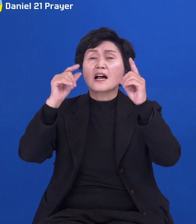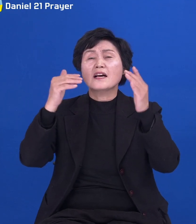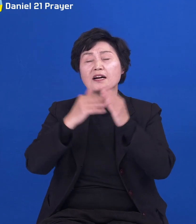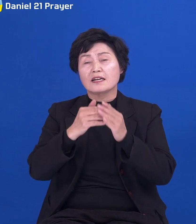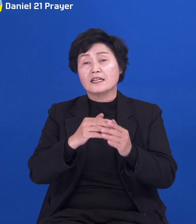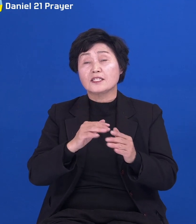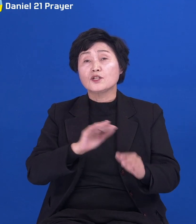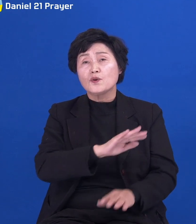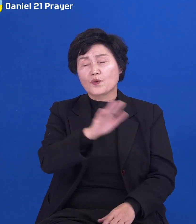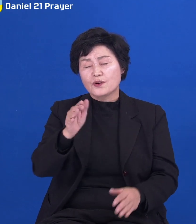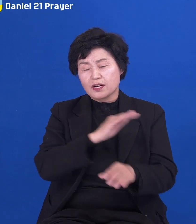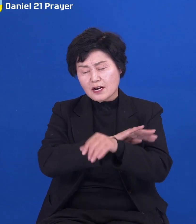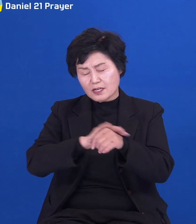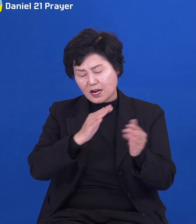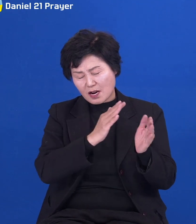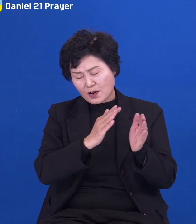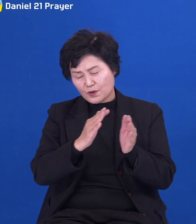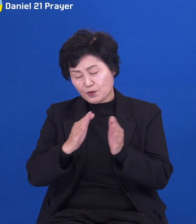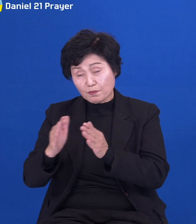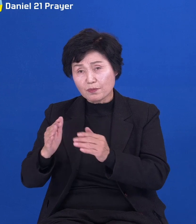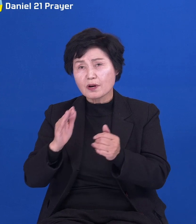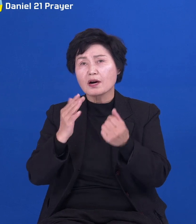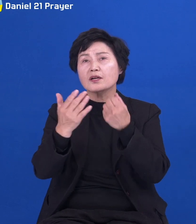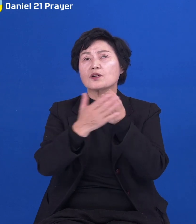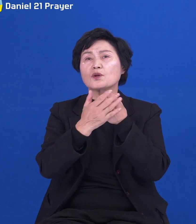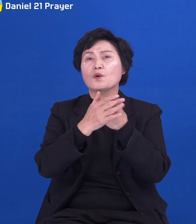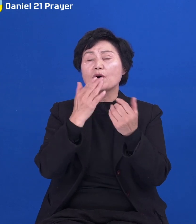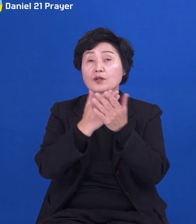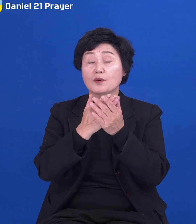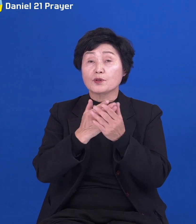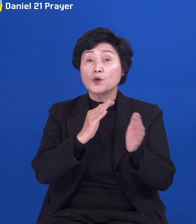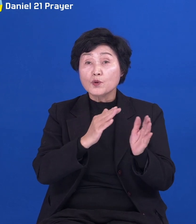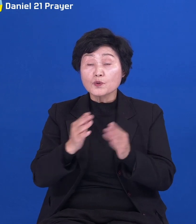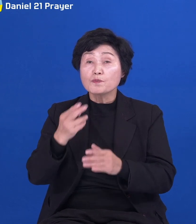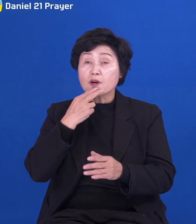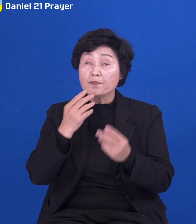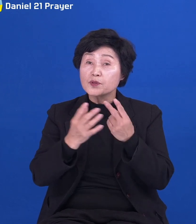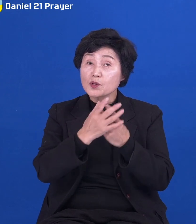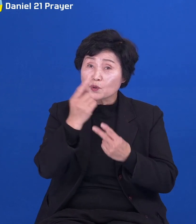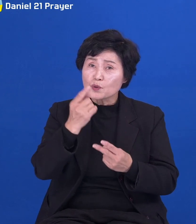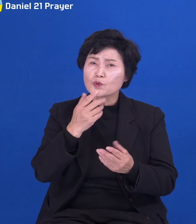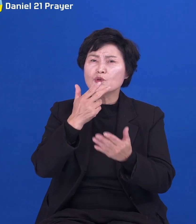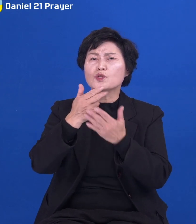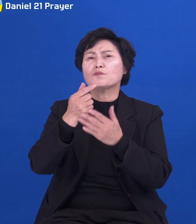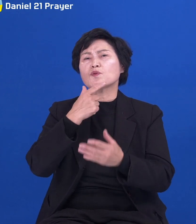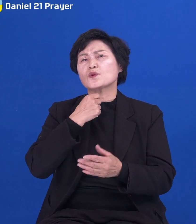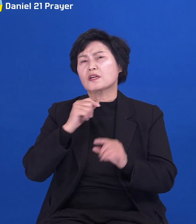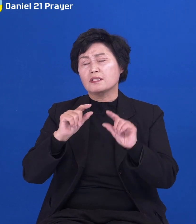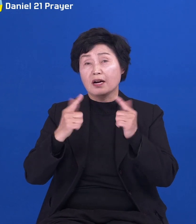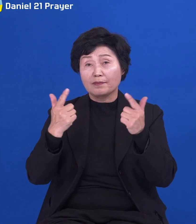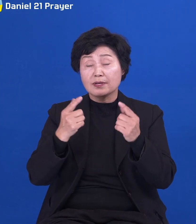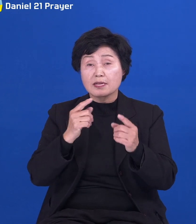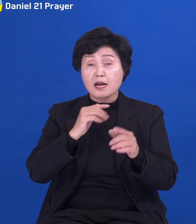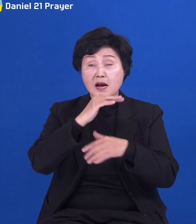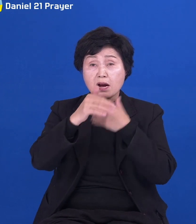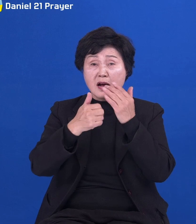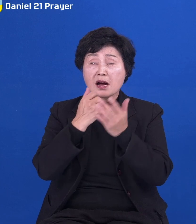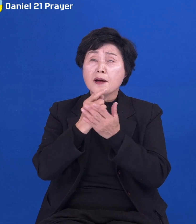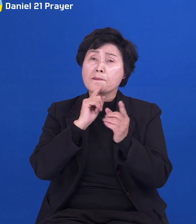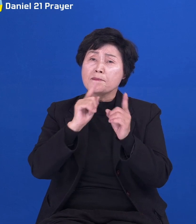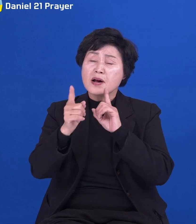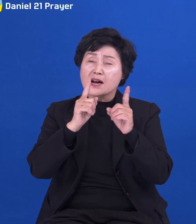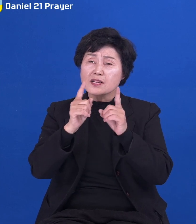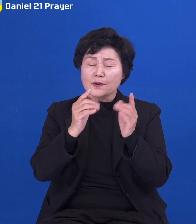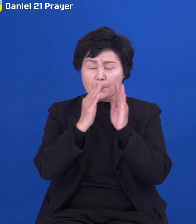하옵소서. 준비 없는 통일은 결코 주님께서 바라는 것이 아닙니다. 말씀과 기도로 접목해 하옵시고, 이 대한민국의 또